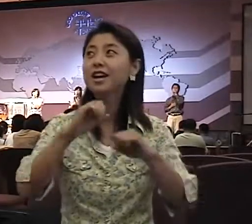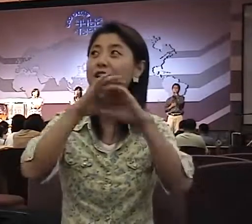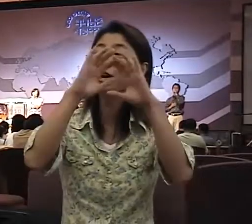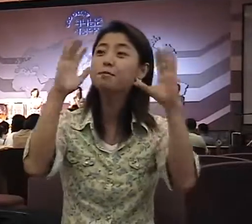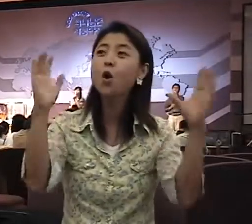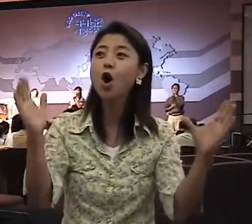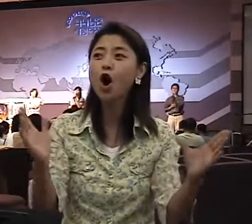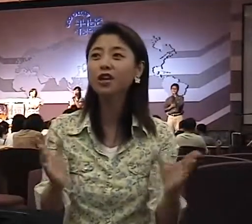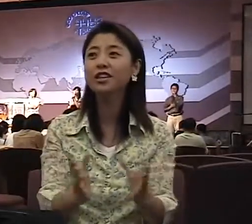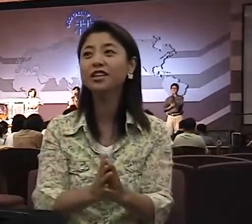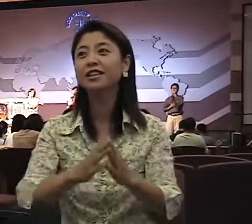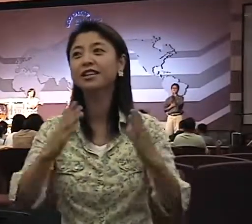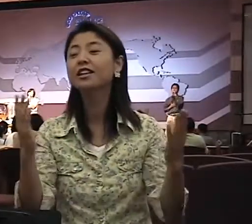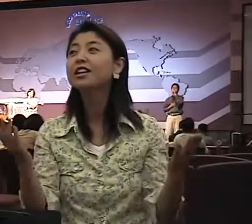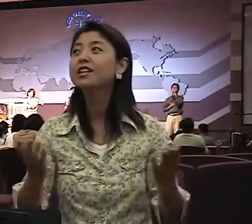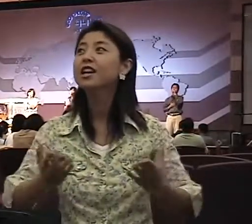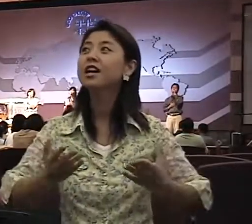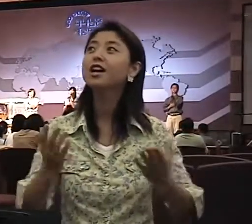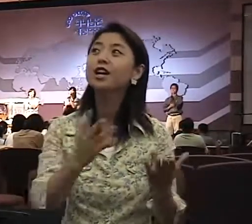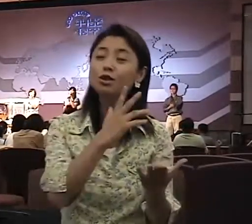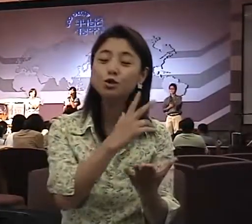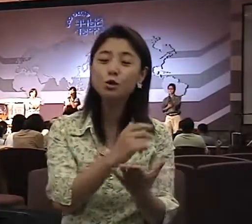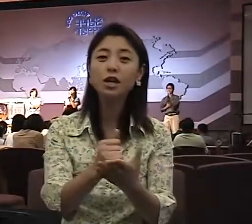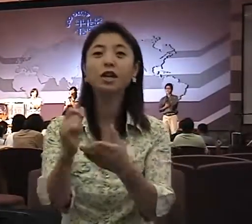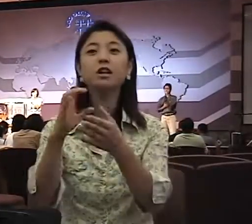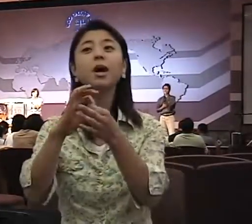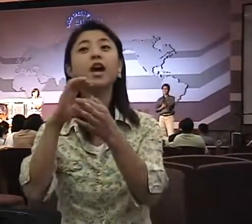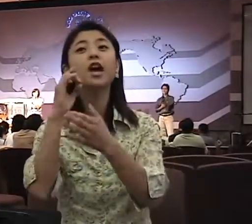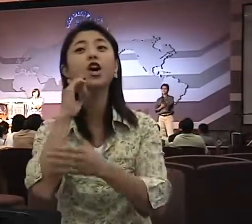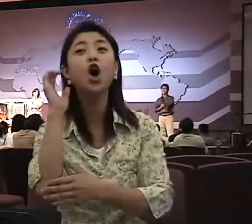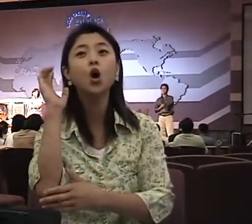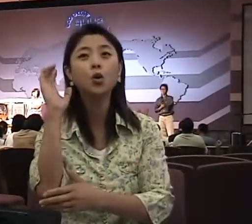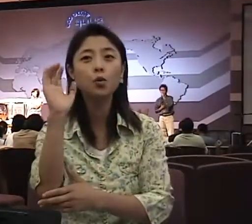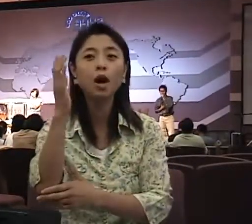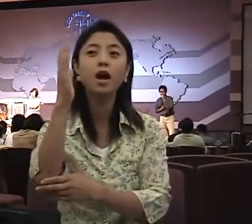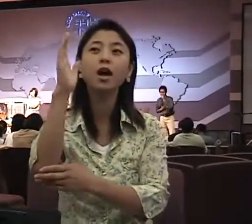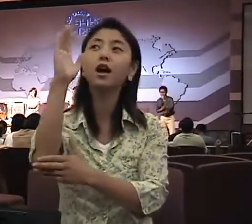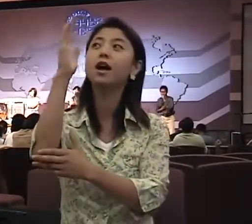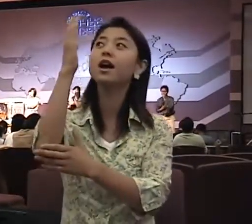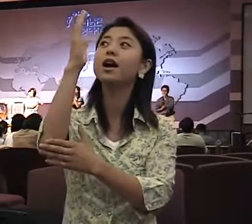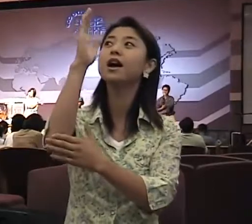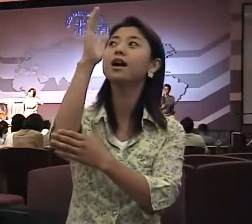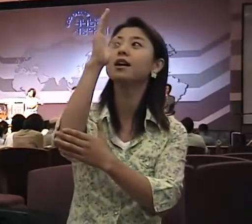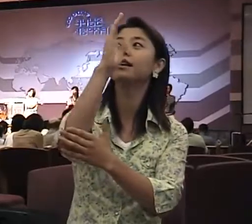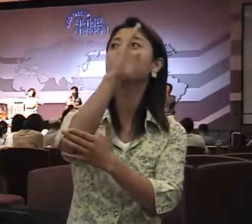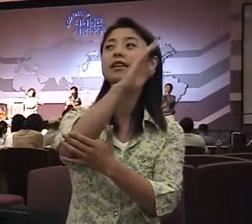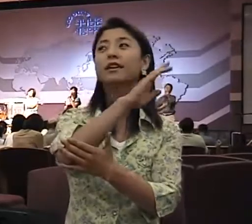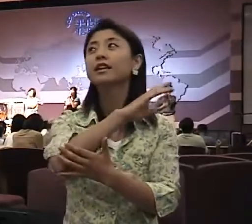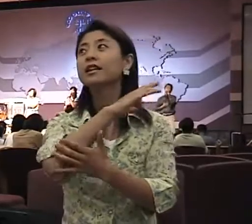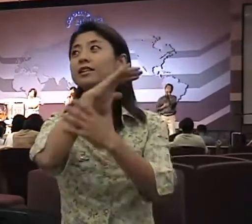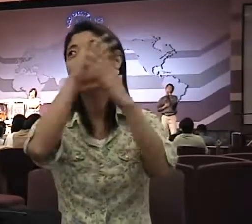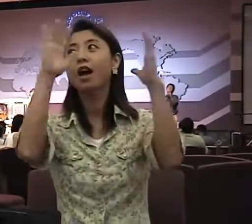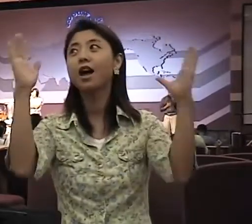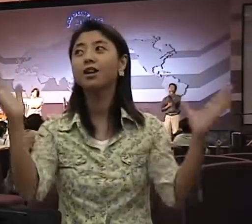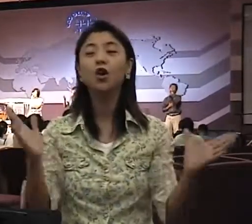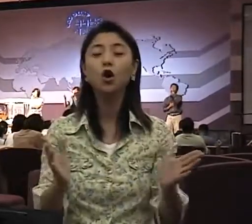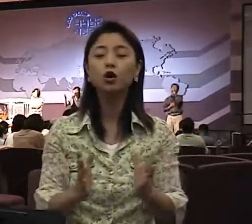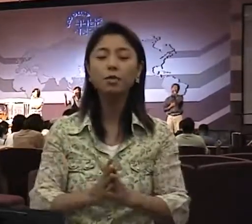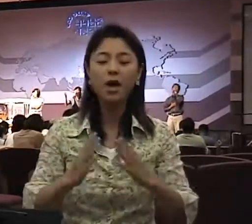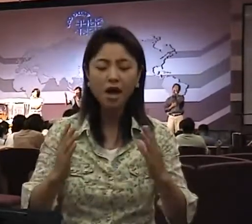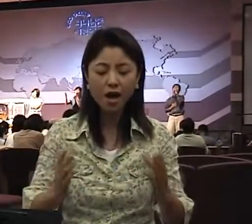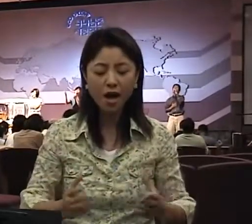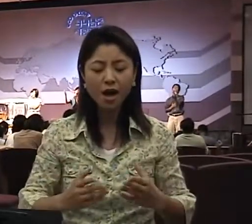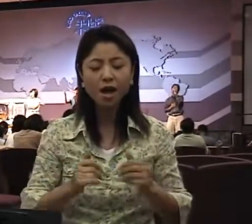행하신 모든 일 주님의 영광 이 아침에 다